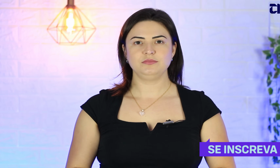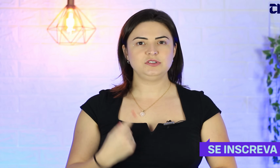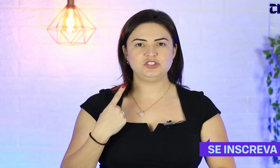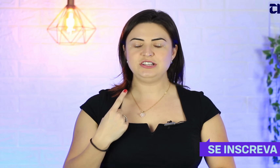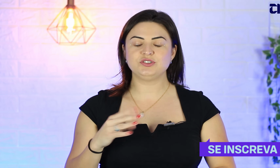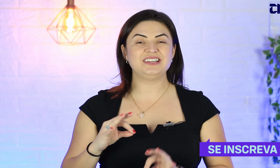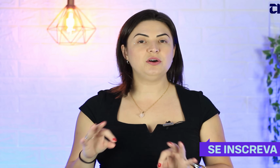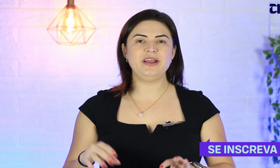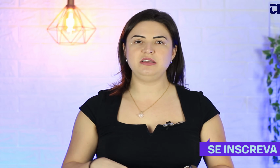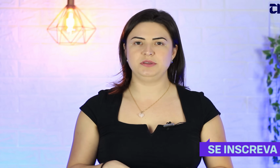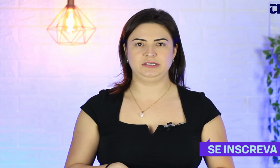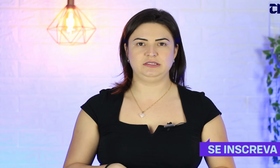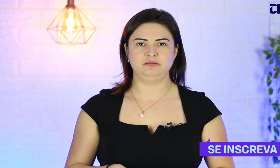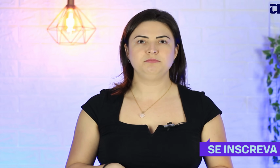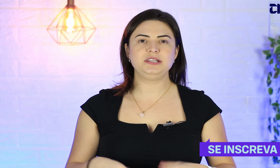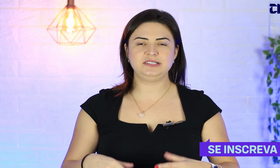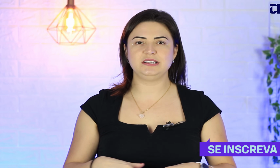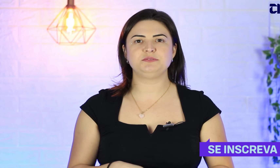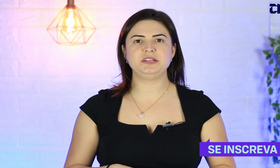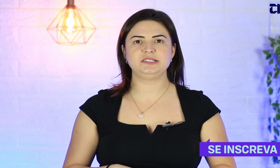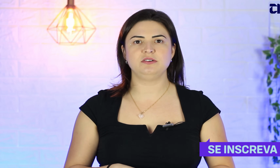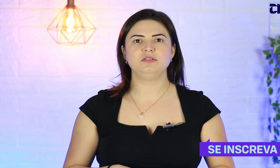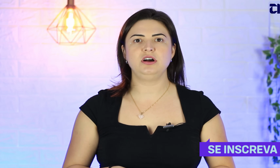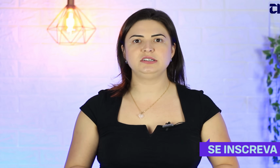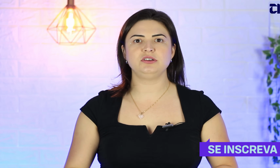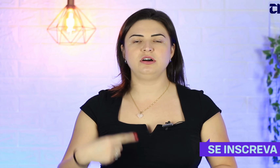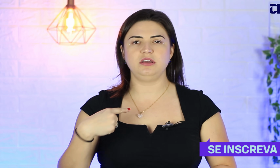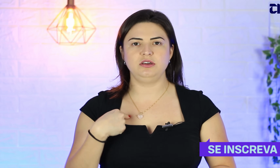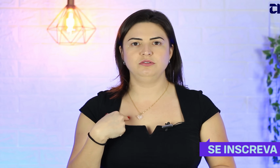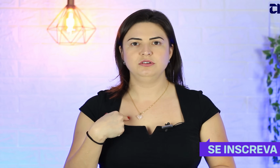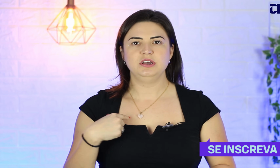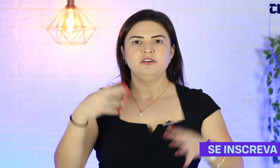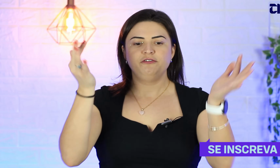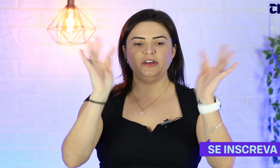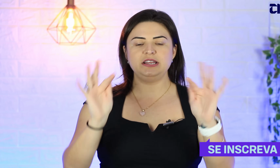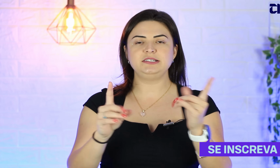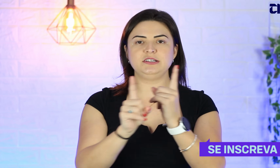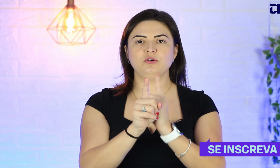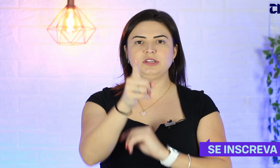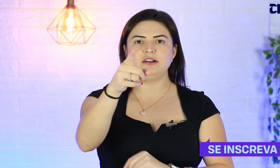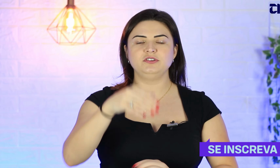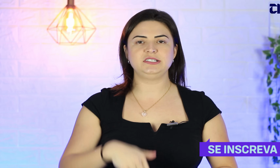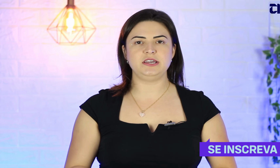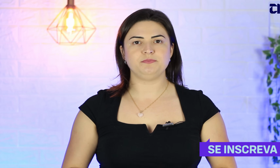Gente, isso aqui não é Libras. Precisa de expressão. Olha só, eu feliz de encontrar você.